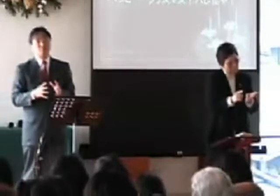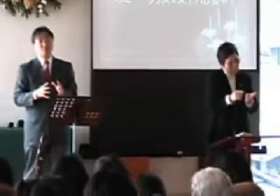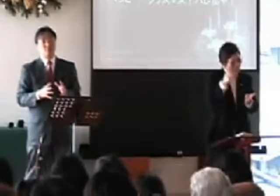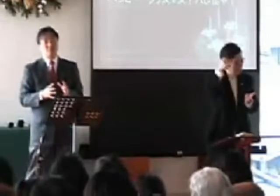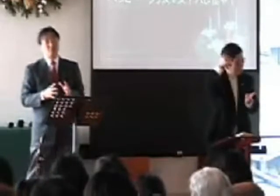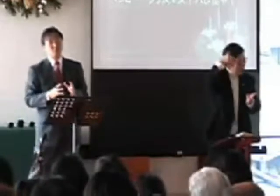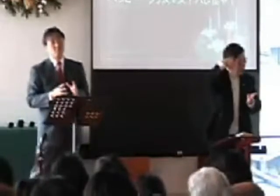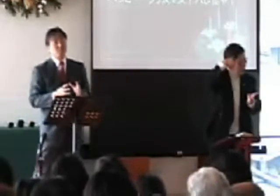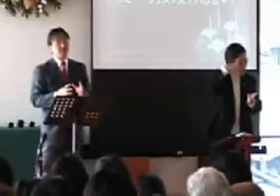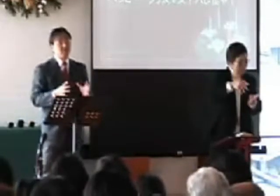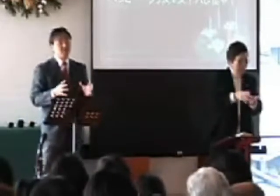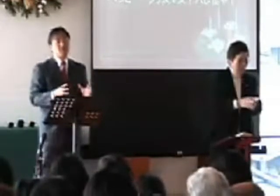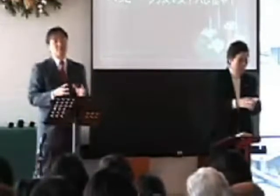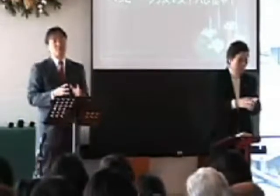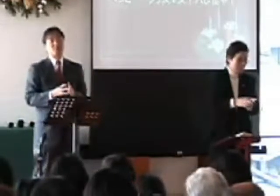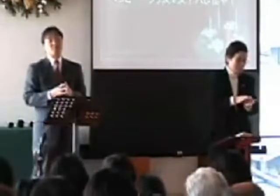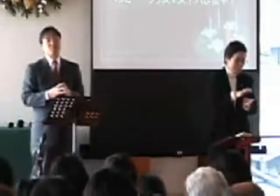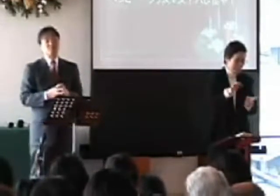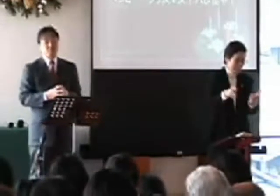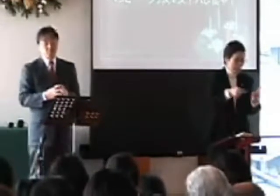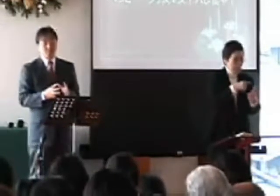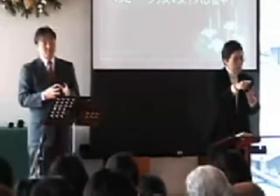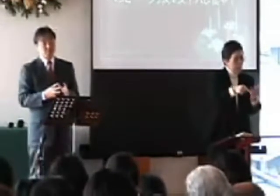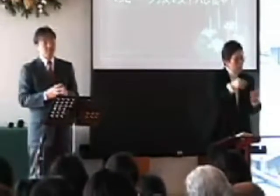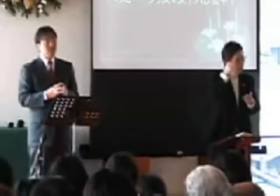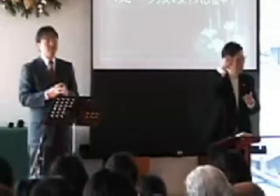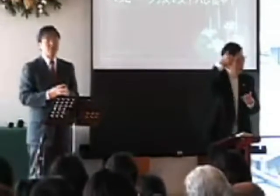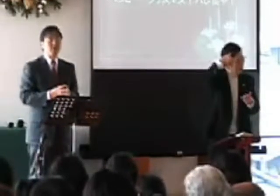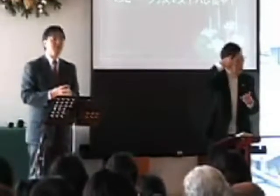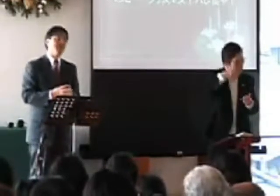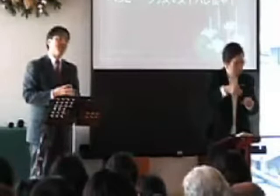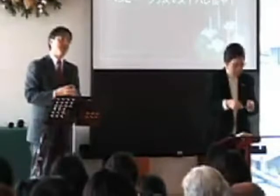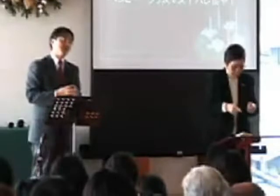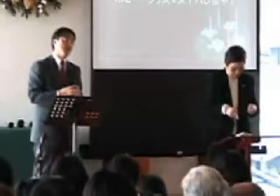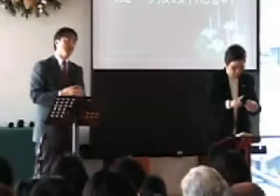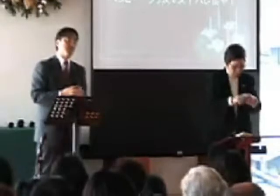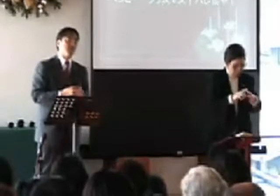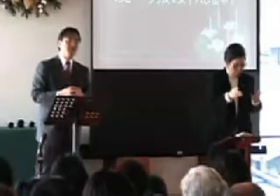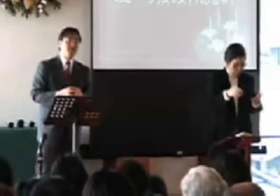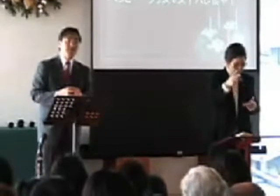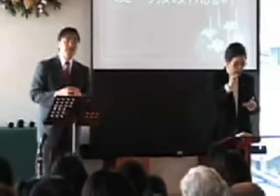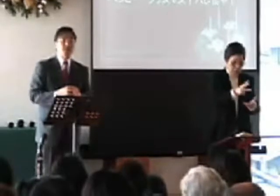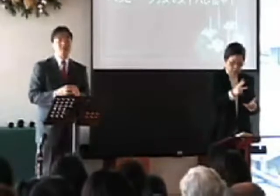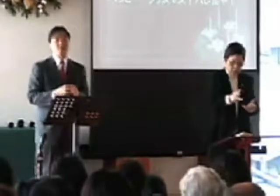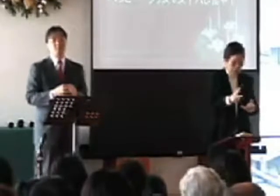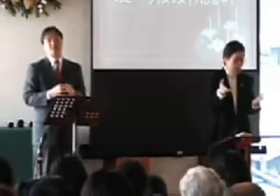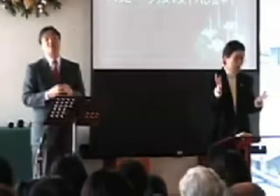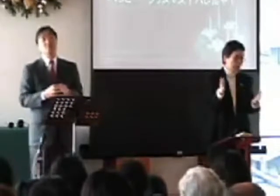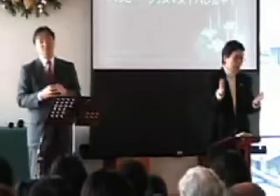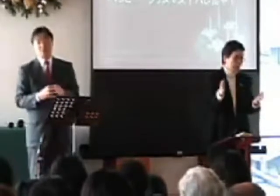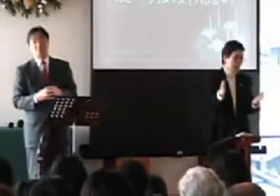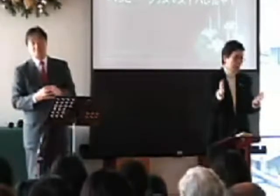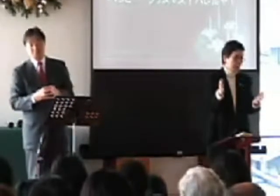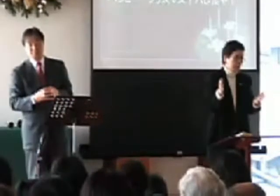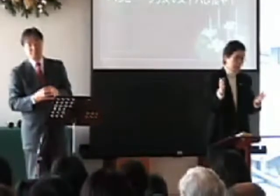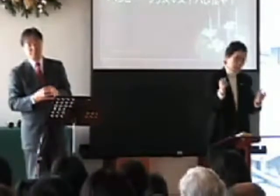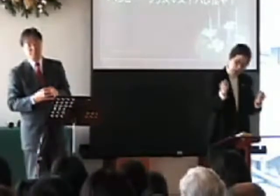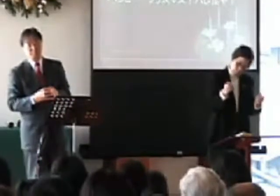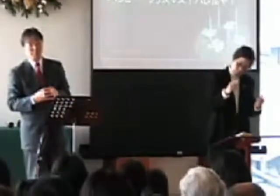ペルシャからやってきたということになると、ロバかラクダでしょうね。でも博士